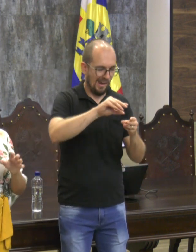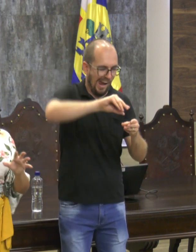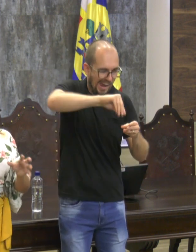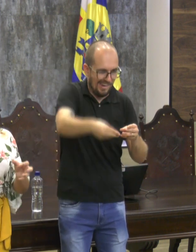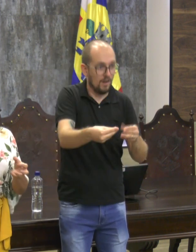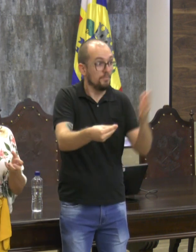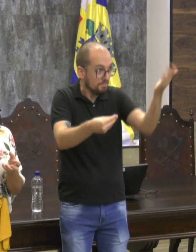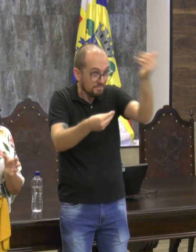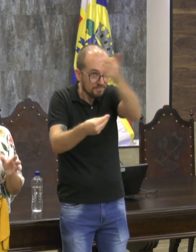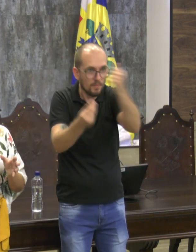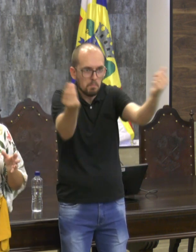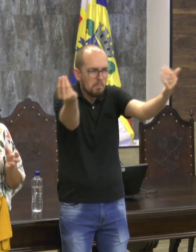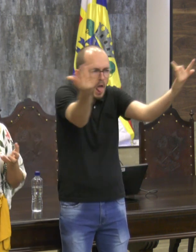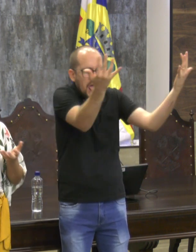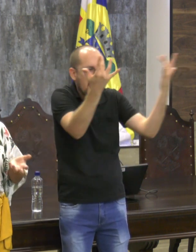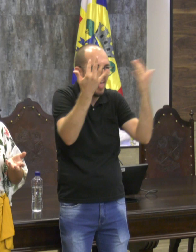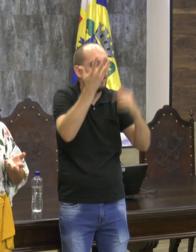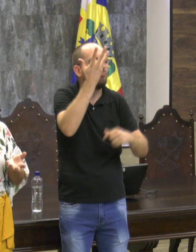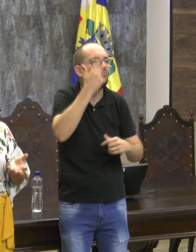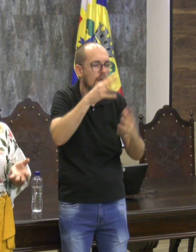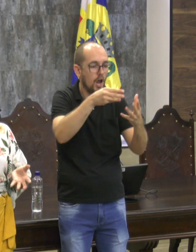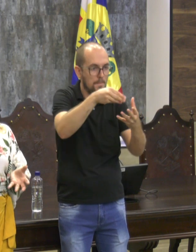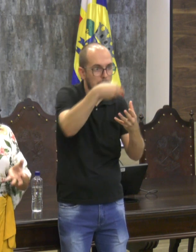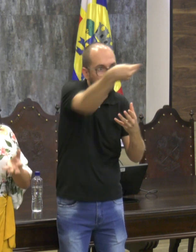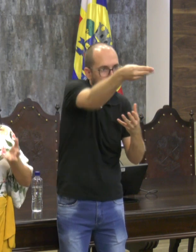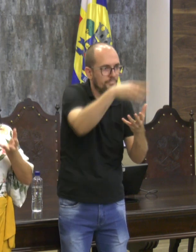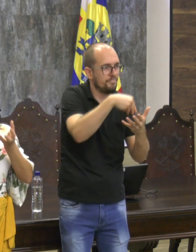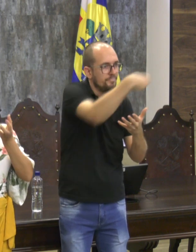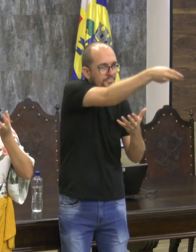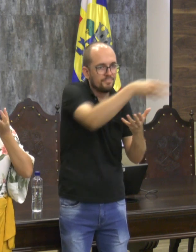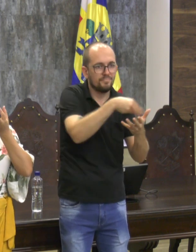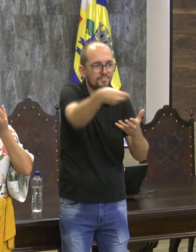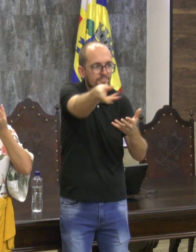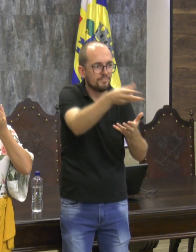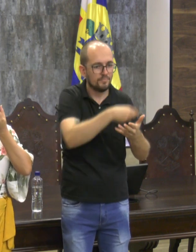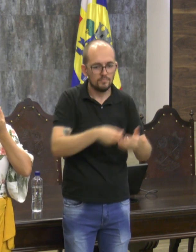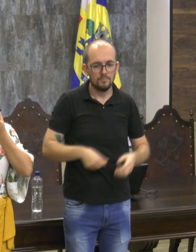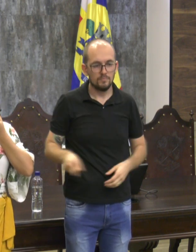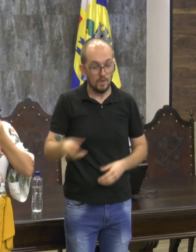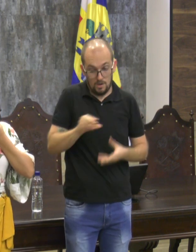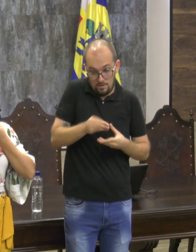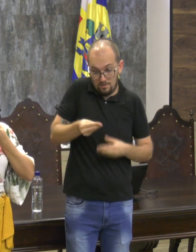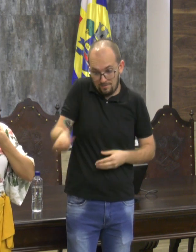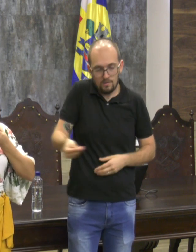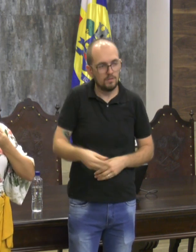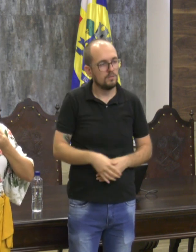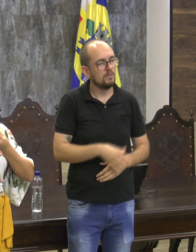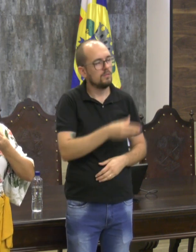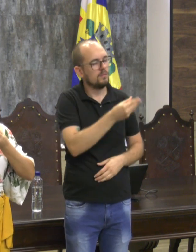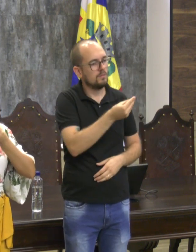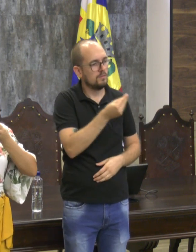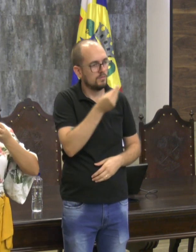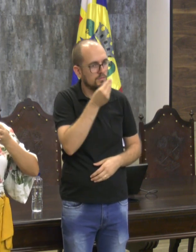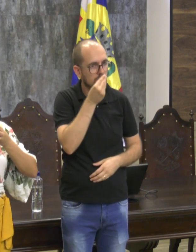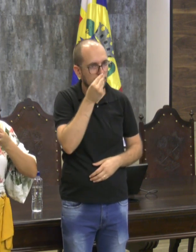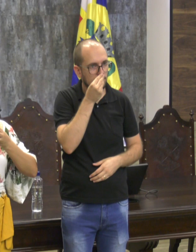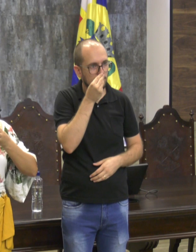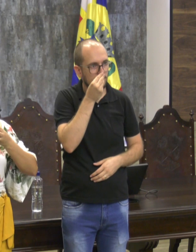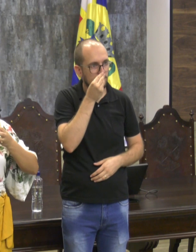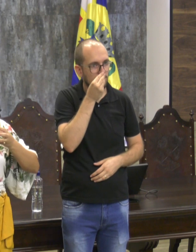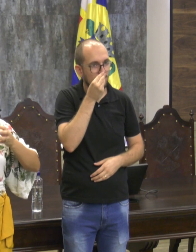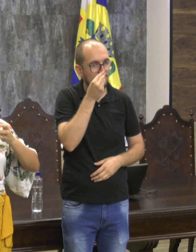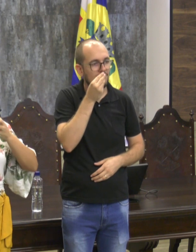ovo, a hora que ele abriu e a gente deu o ovo partido para ele pôs o ovo perto do nariz assim, que ele sentiu que era chocolate, ele